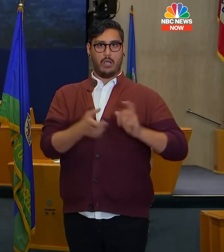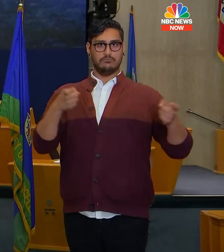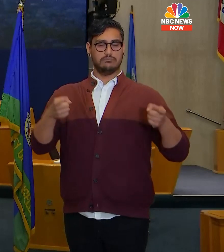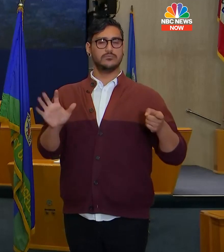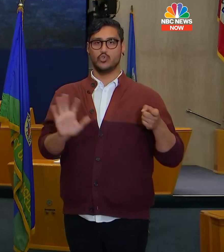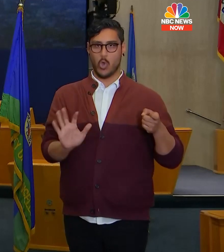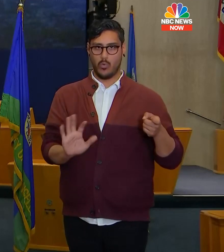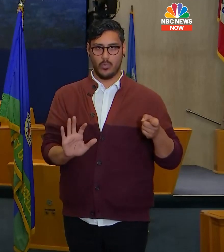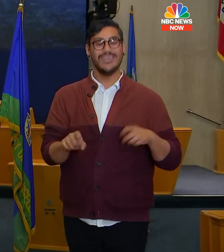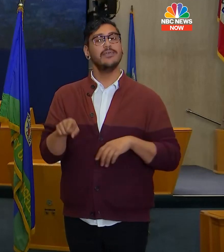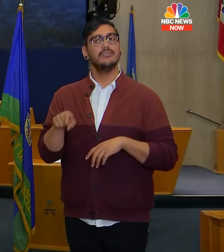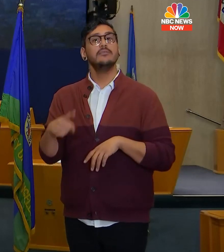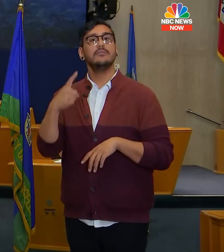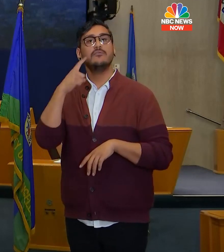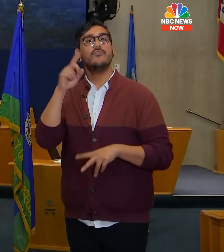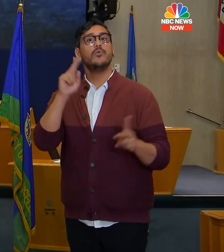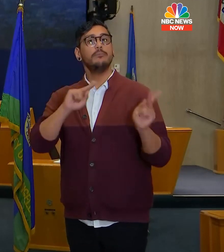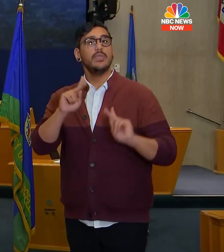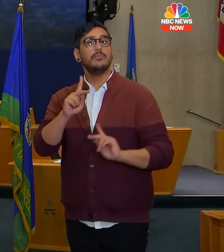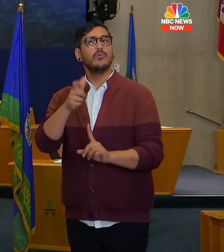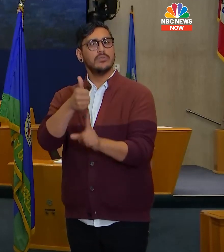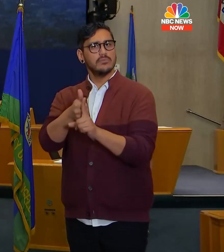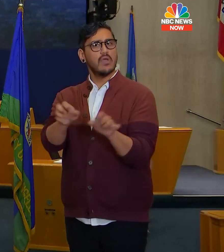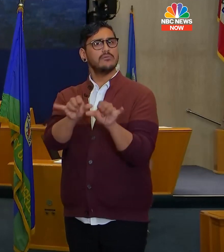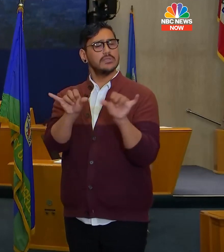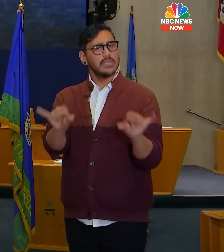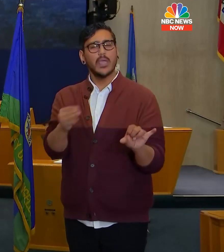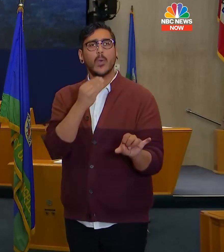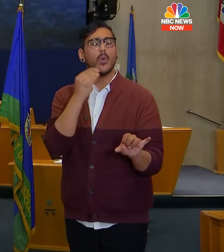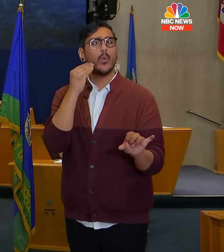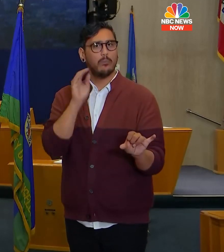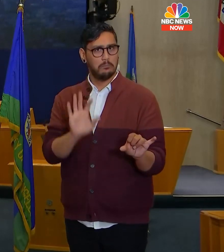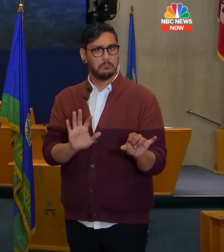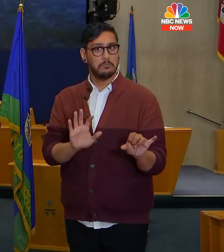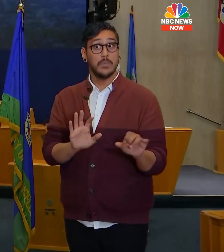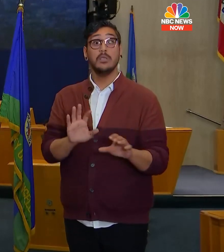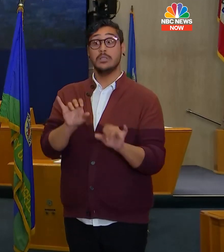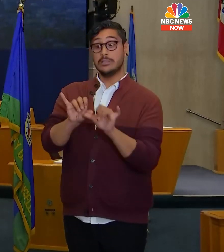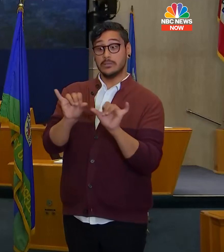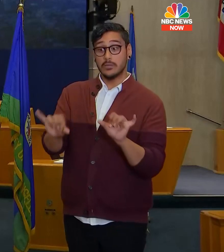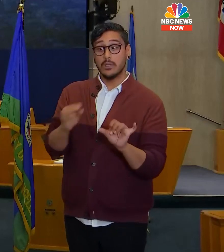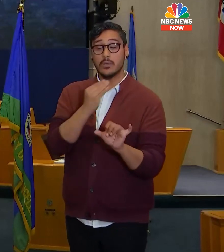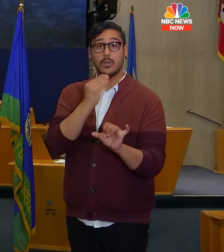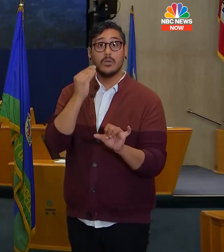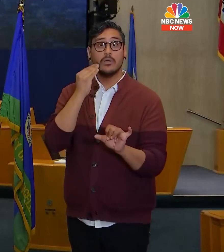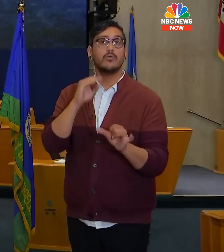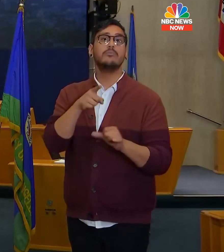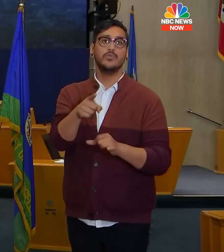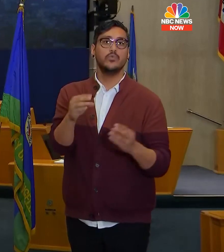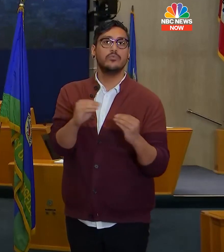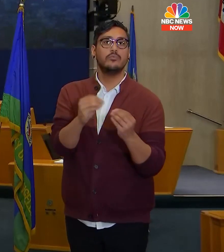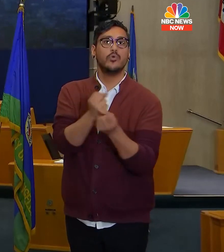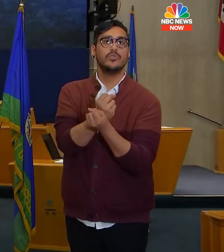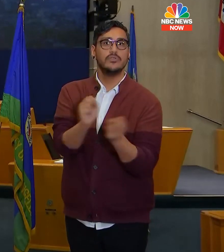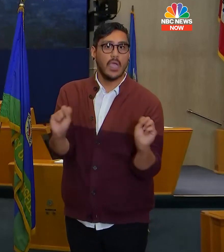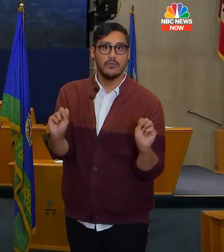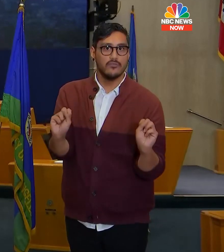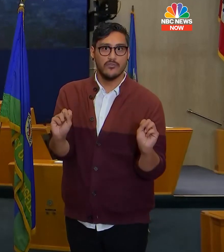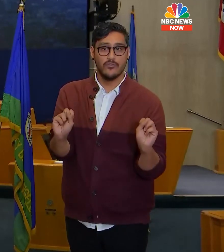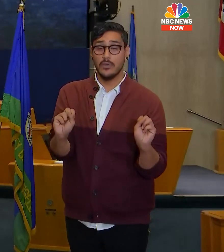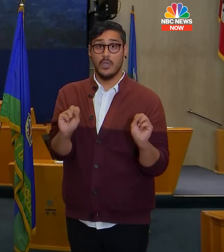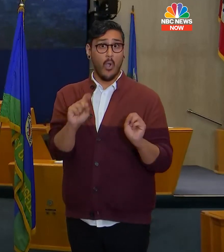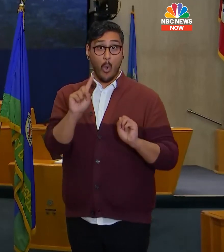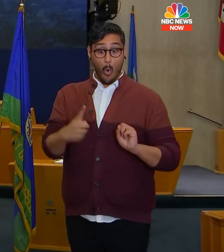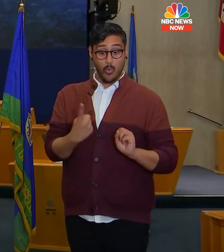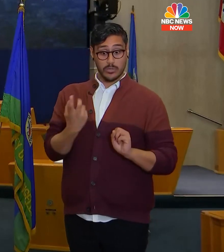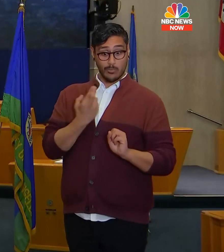que las personas permanezcan en su casa. Cuando están en sus casas están más seguros. La única razón que uno va a salir